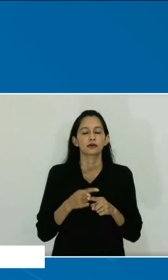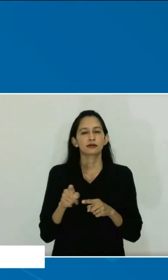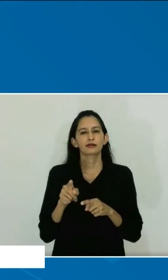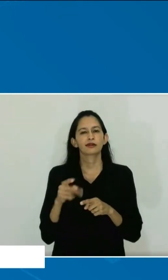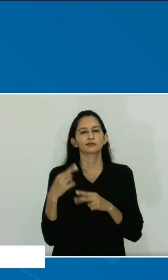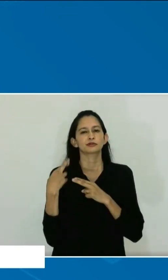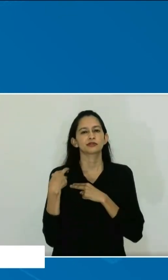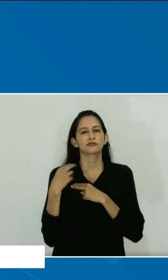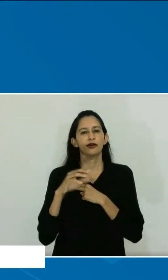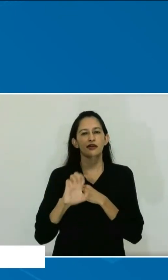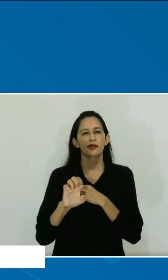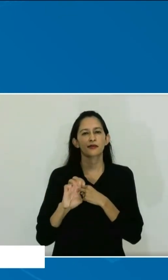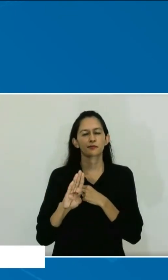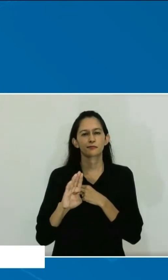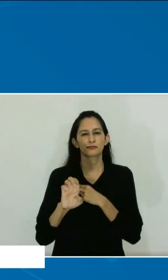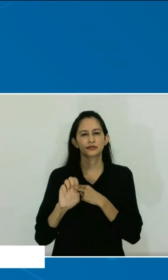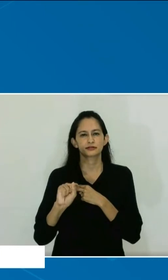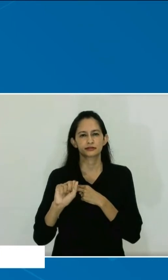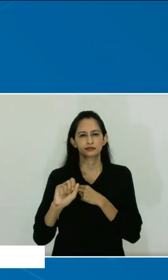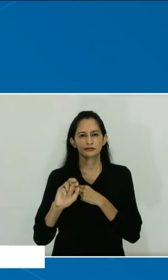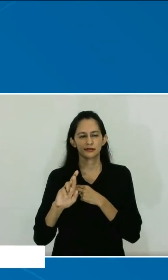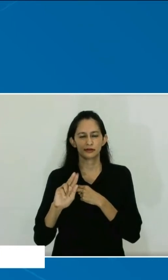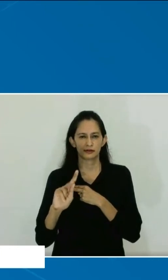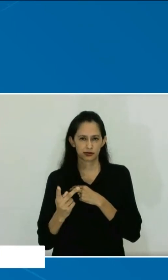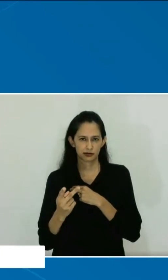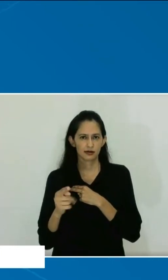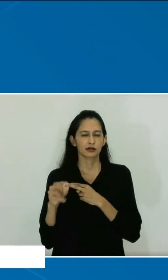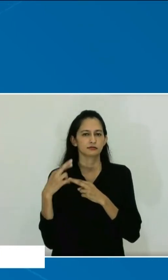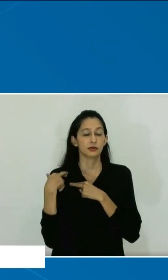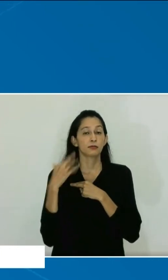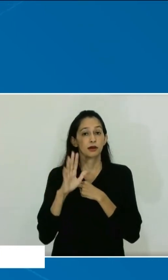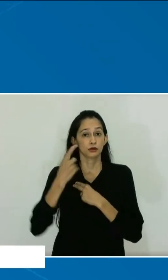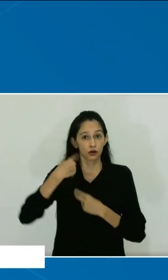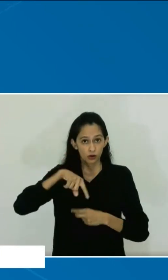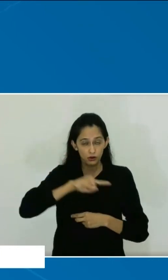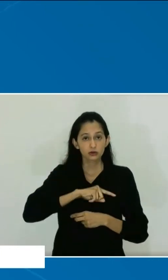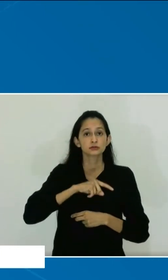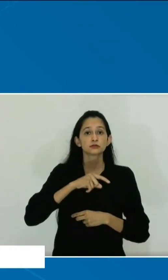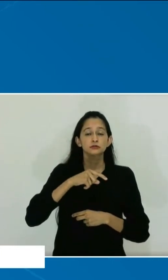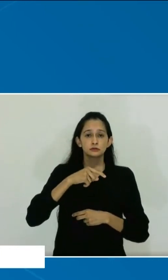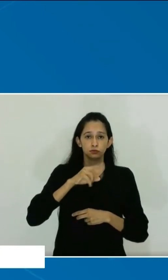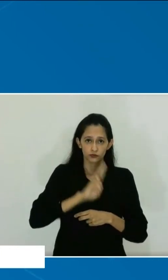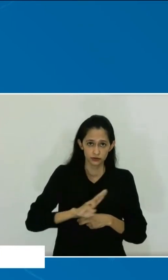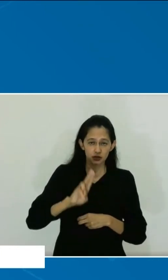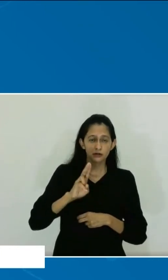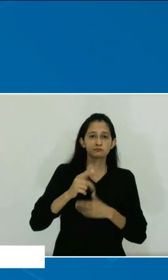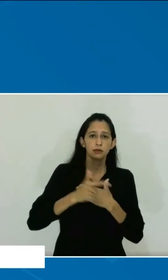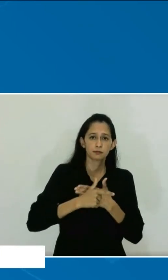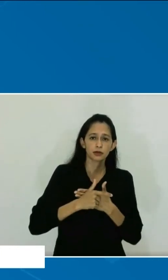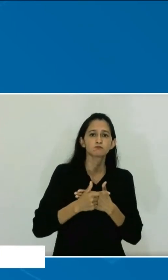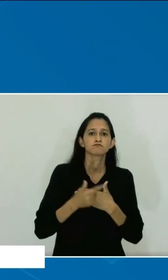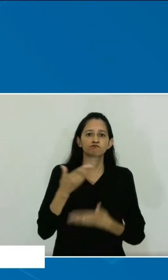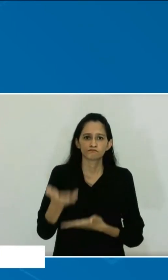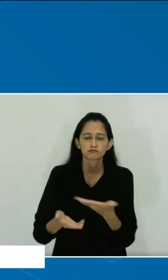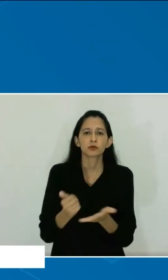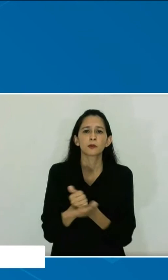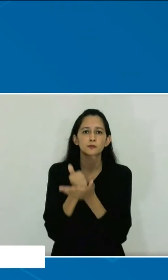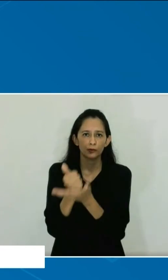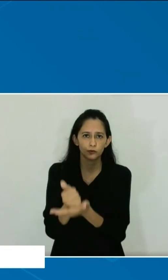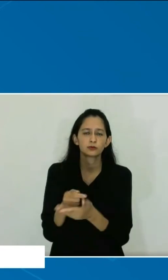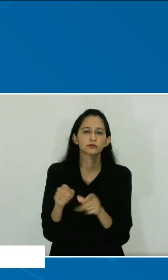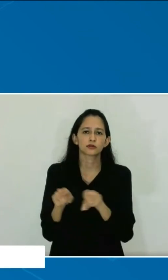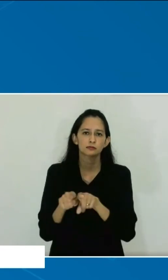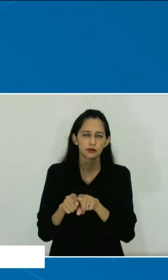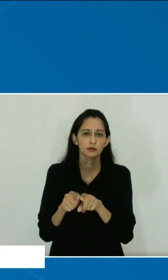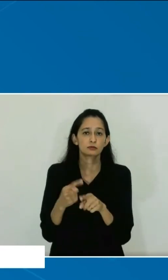temos um sentimento muito forte de compromisso e responsabilidade com o Hospital Universitário, que é central para esta região. É o